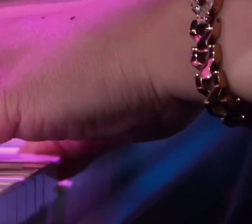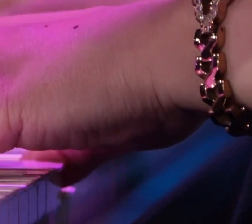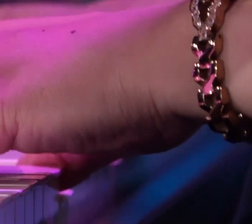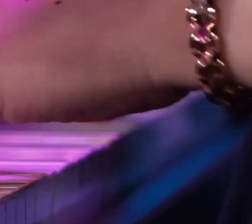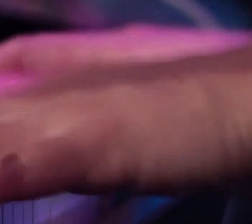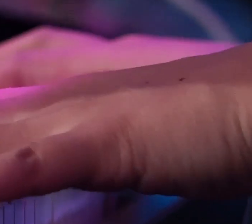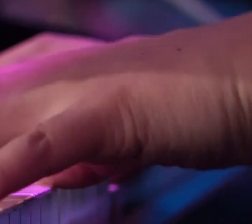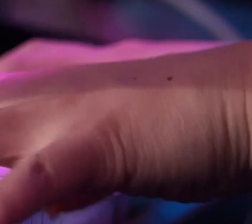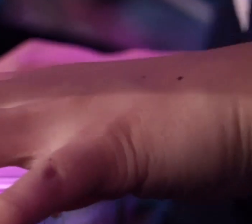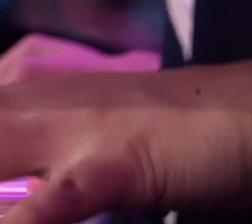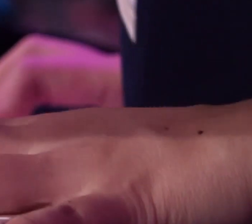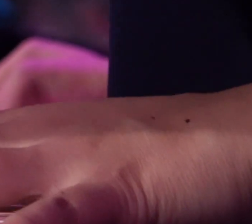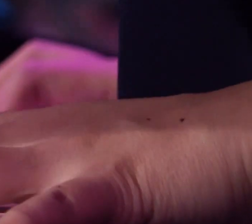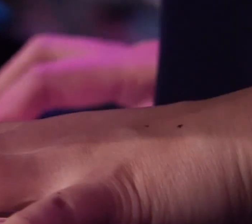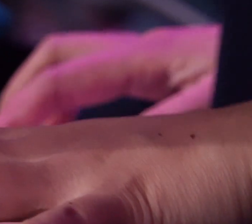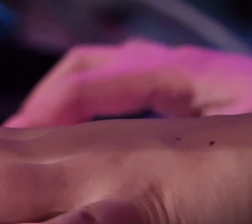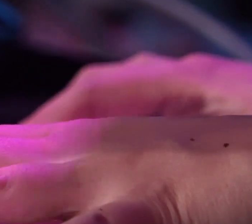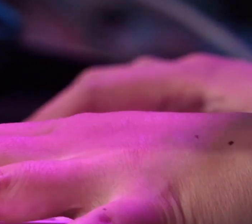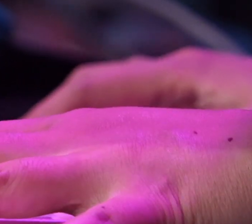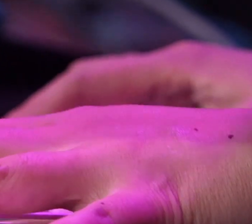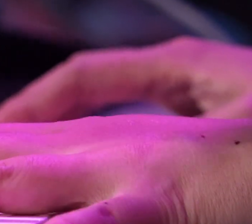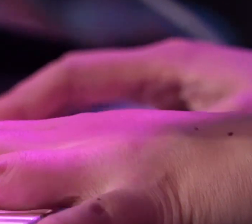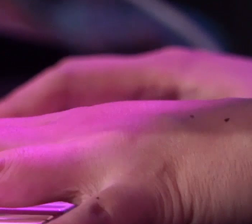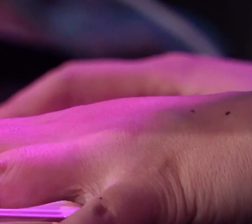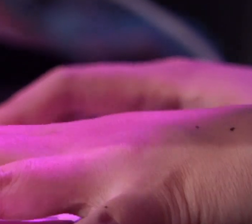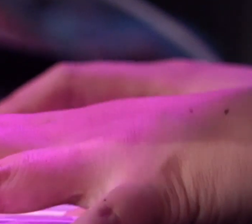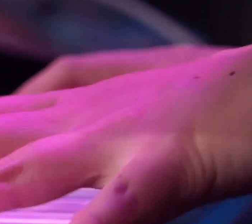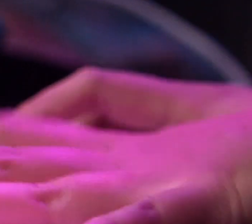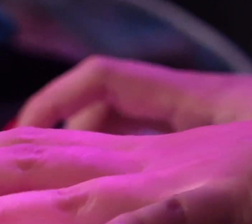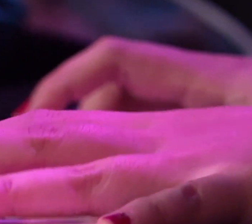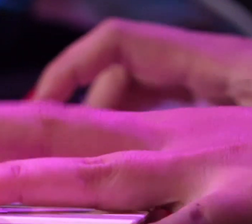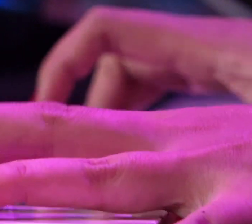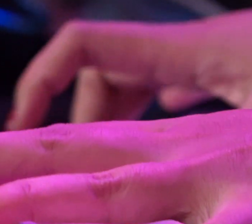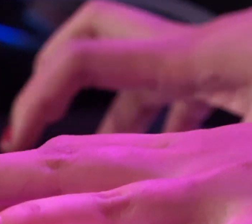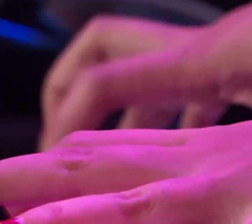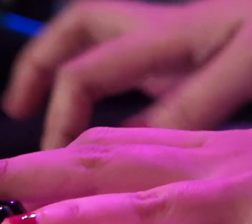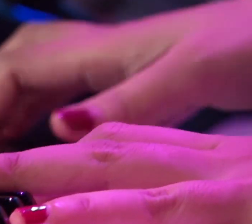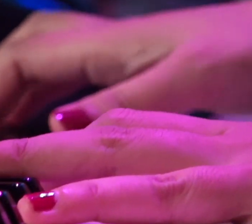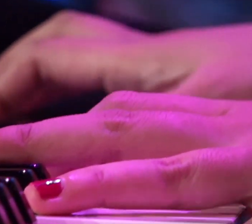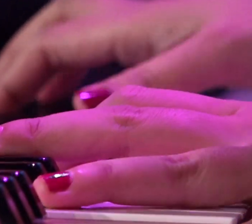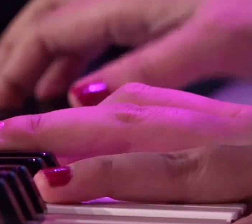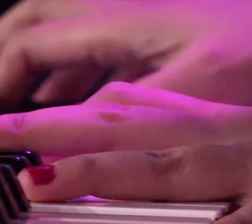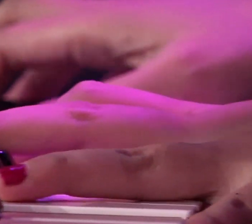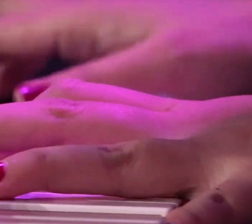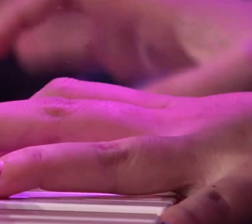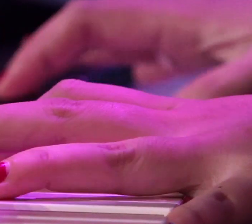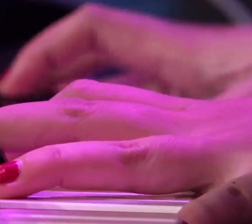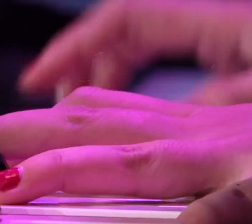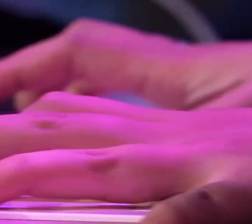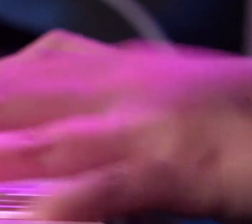Kebenaran kami percaya Engkau kekuatan, penghiburan, tempat kediaman kami yang terbaik hanya dalam Engkau Yesus